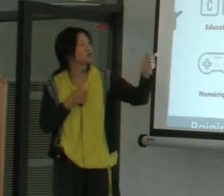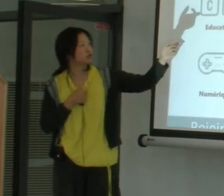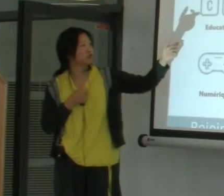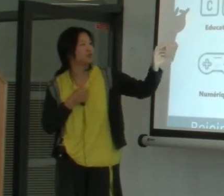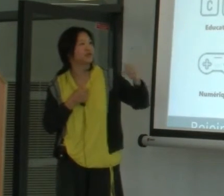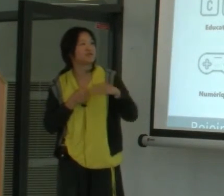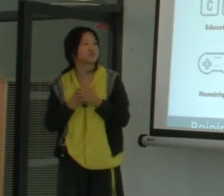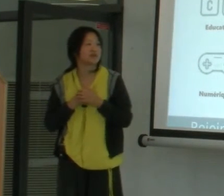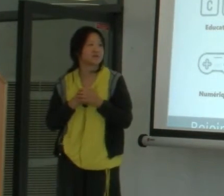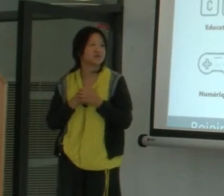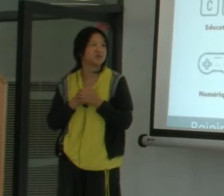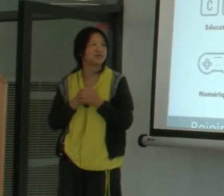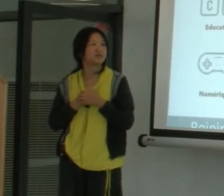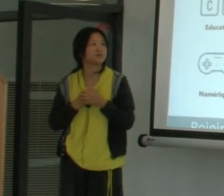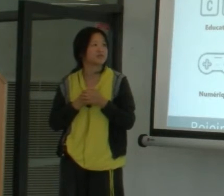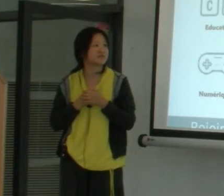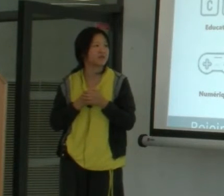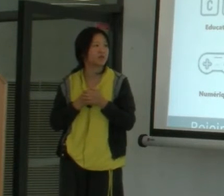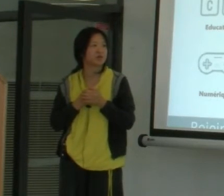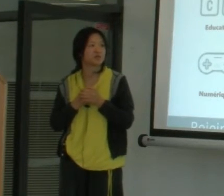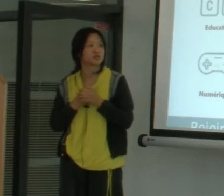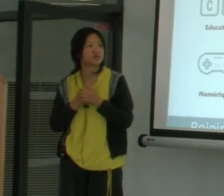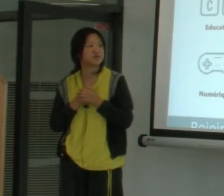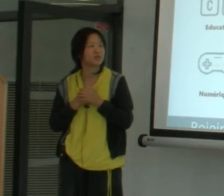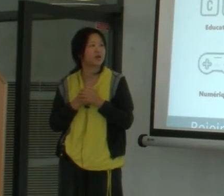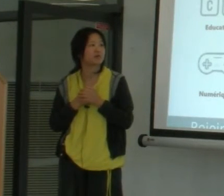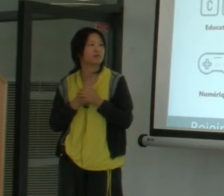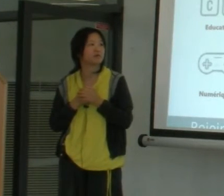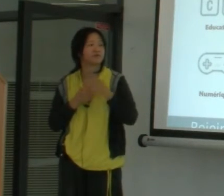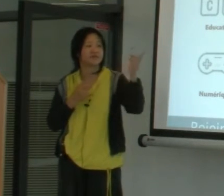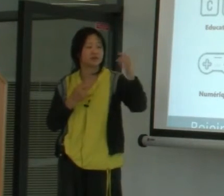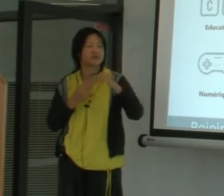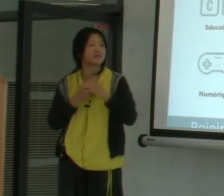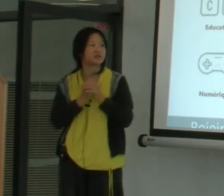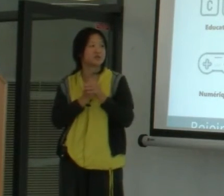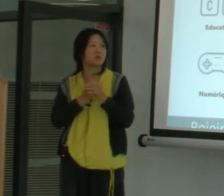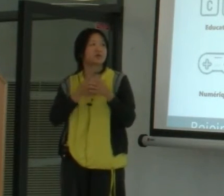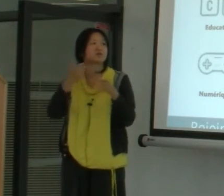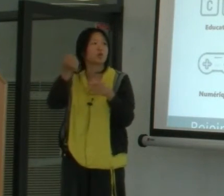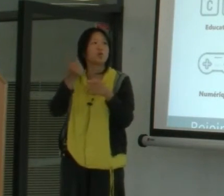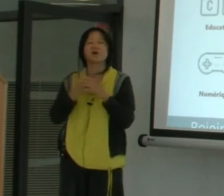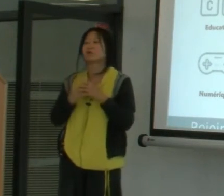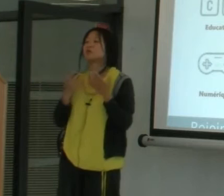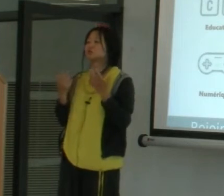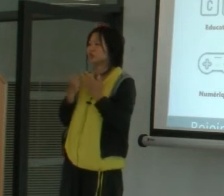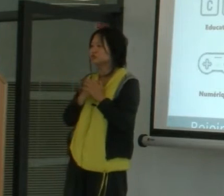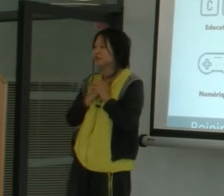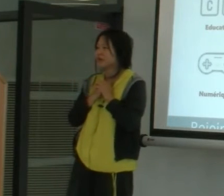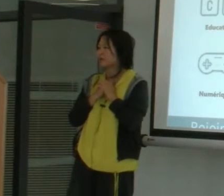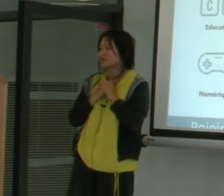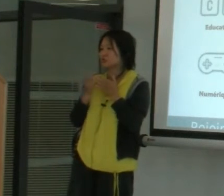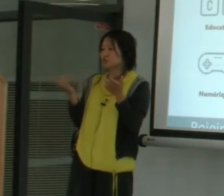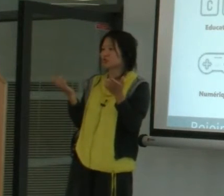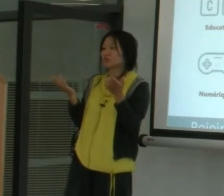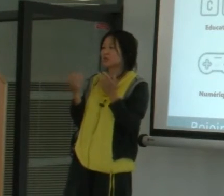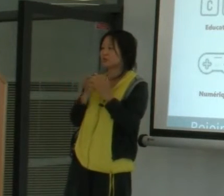Donc, on peut travailler sur l'accessibilité dans les festivals, par exemple, au cinéma, dans les festivals de cinéma, par exemple, au bar, comment on demande une bière